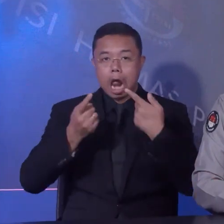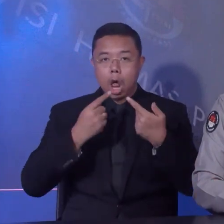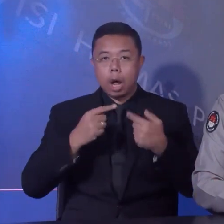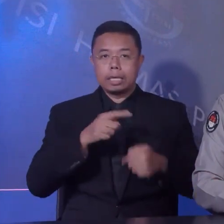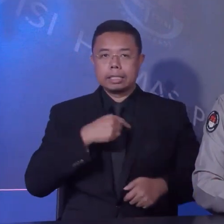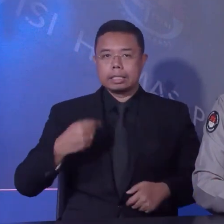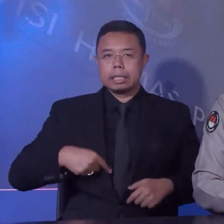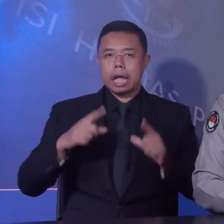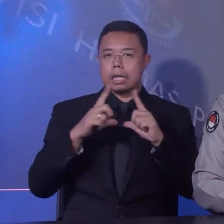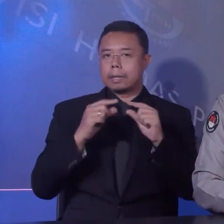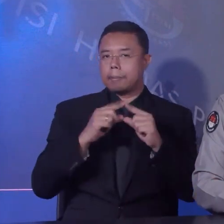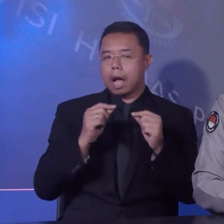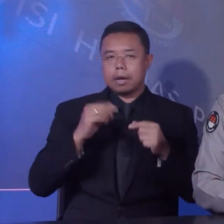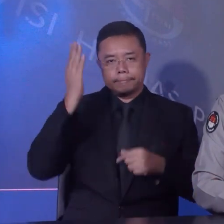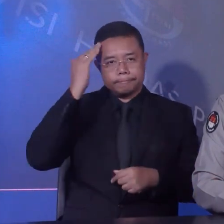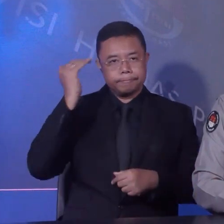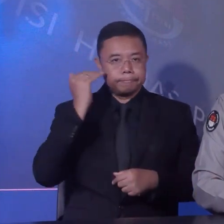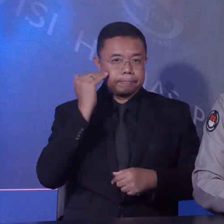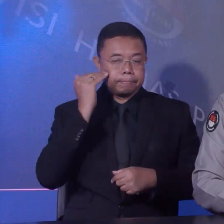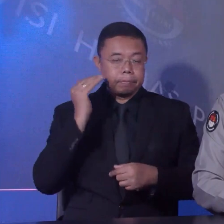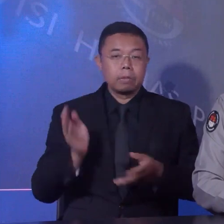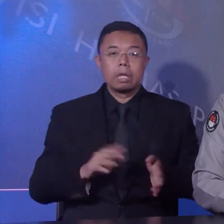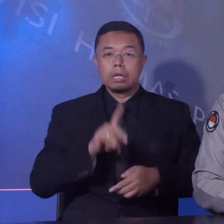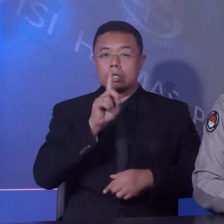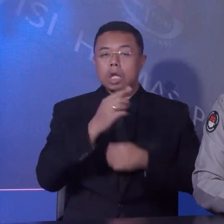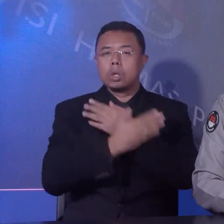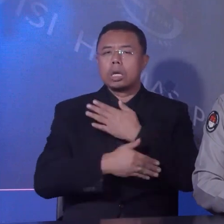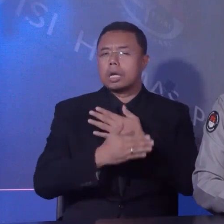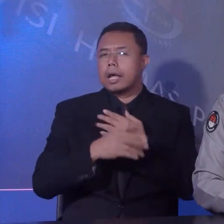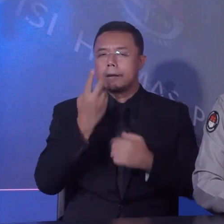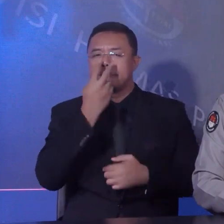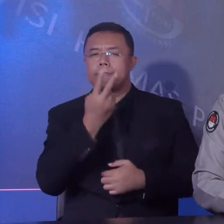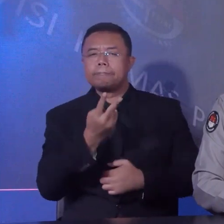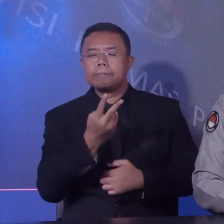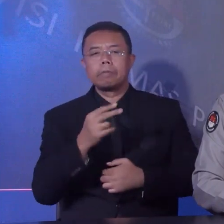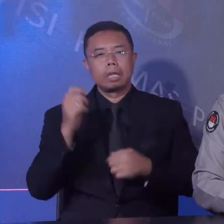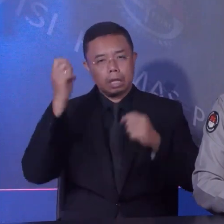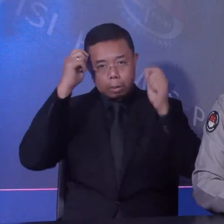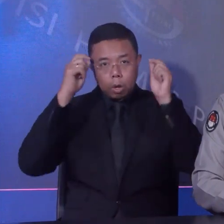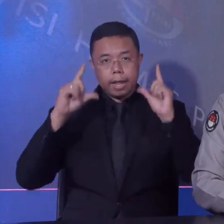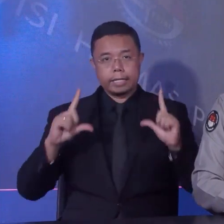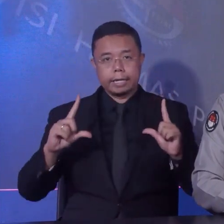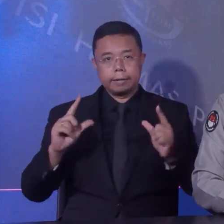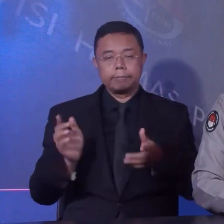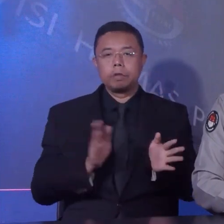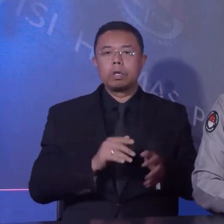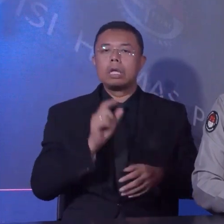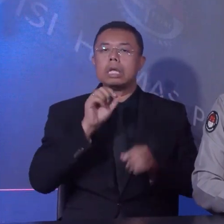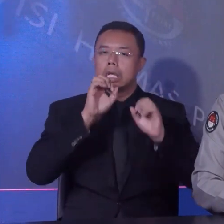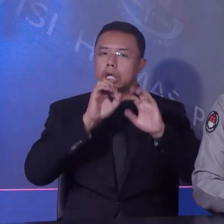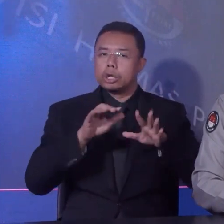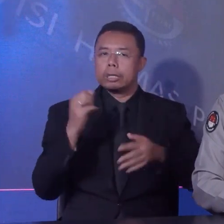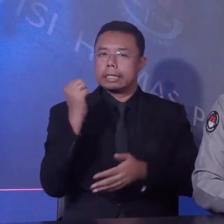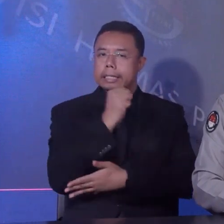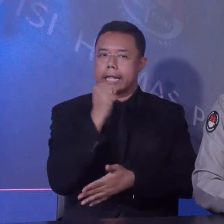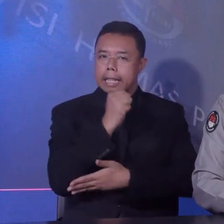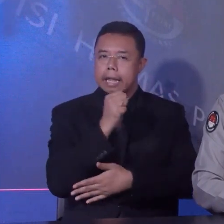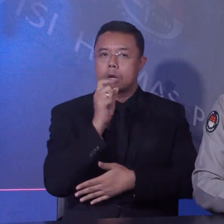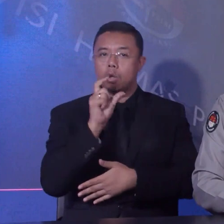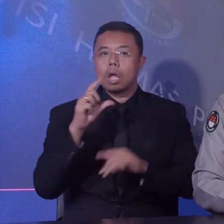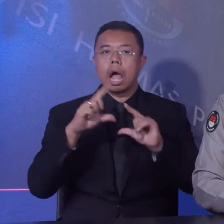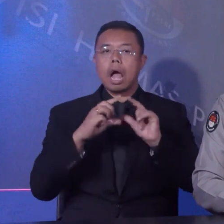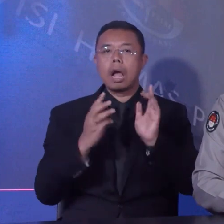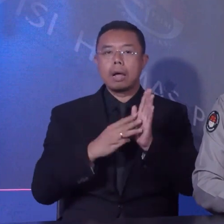Cina Jepang Korea Selatan satu negara paling jauh yaitu Timor Leste Adapun isu kejahatan